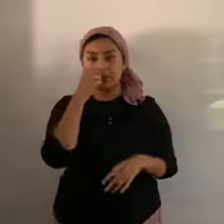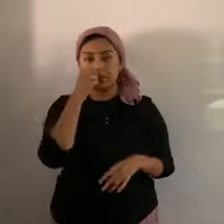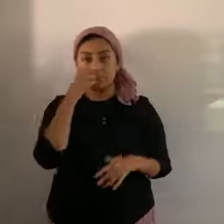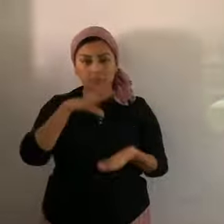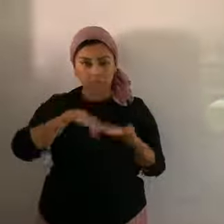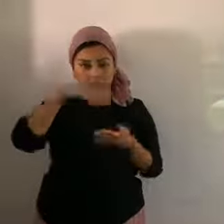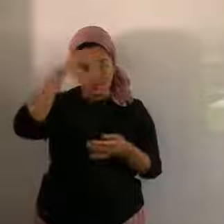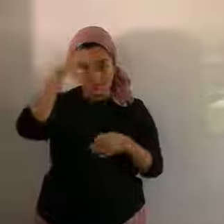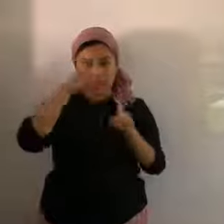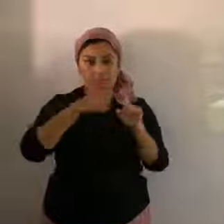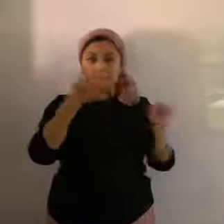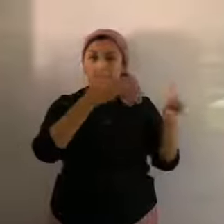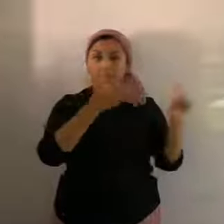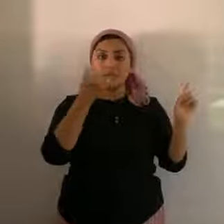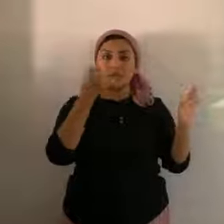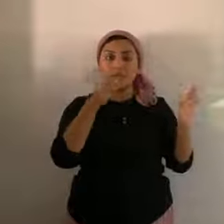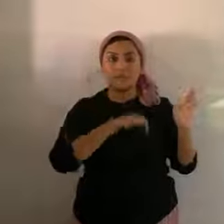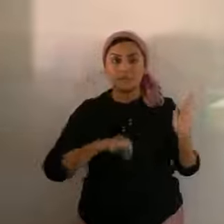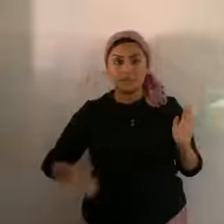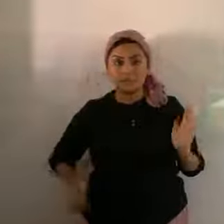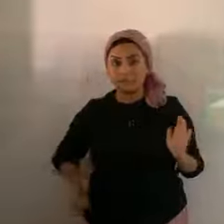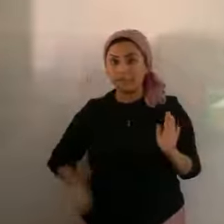Aprendamos de Yahshua Mashiach.